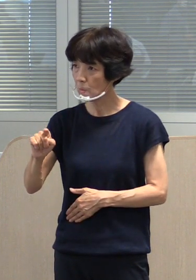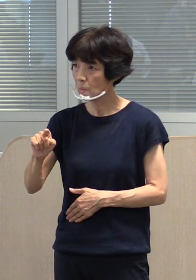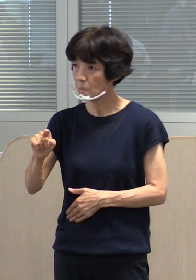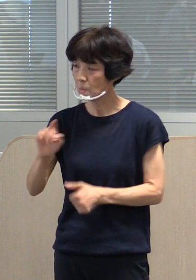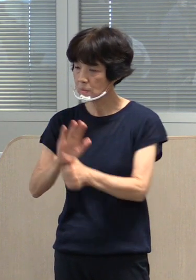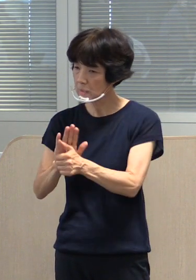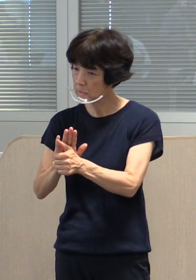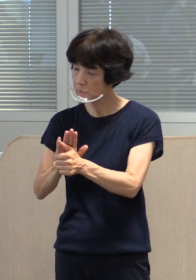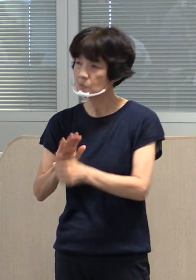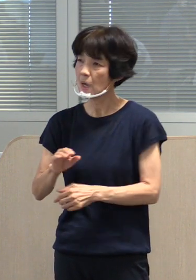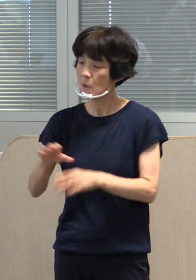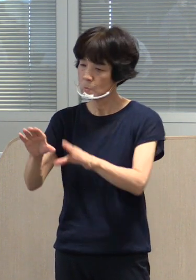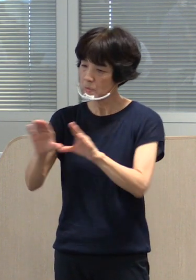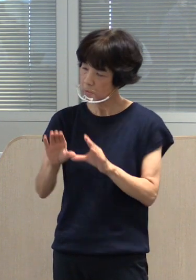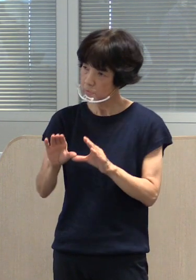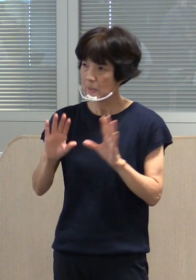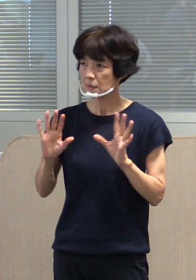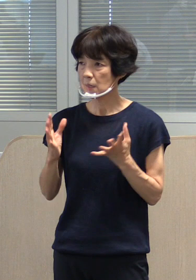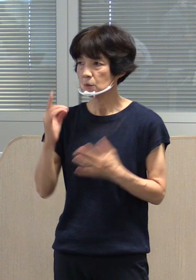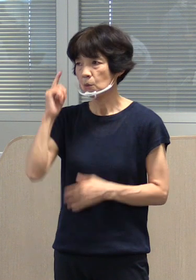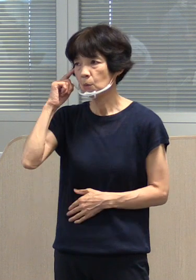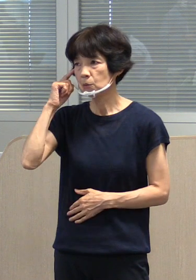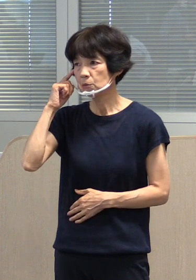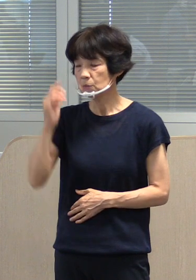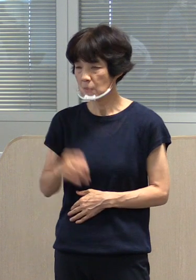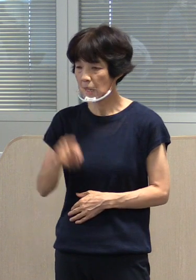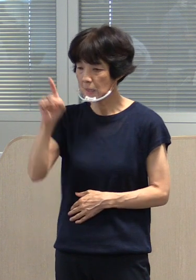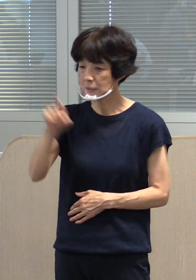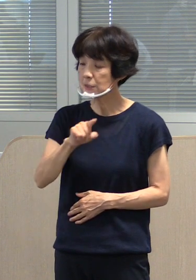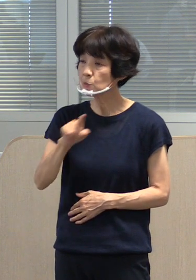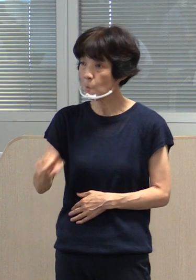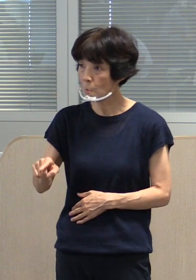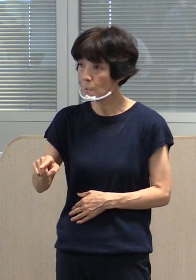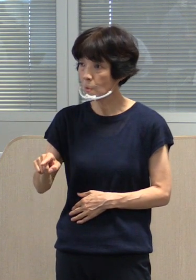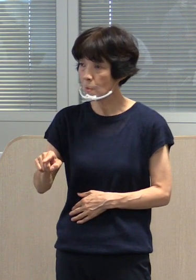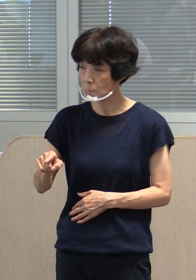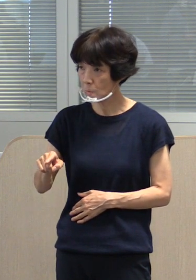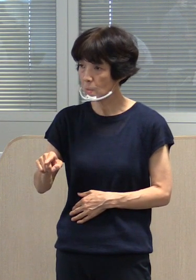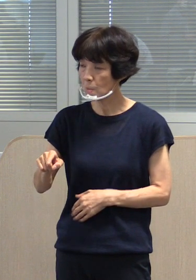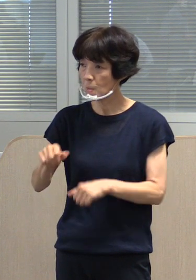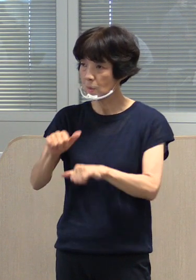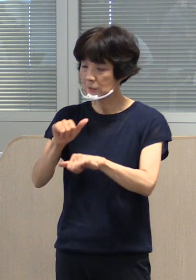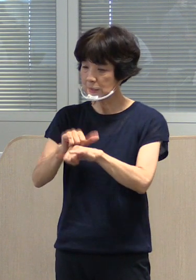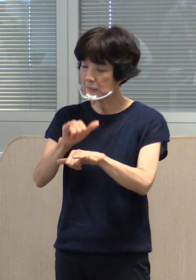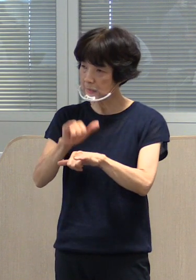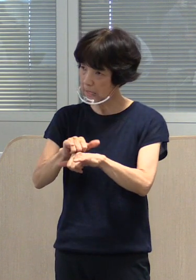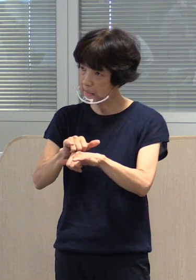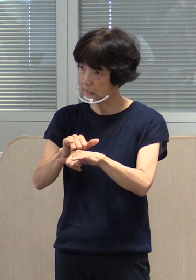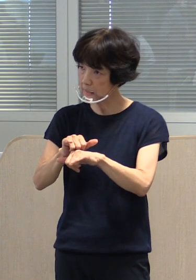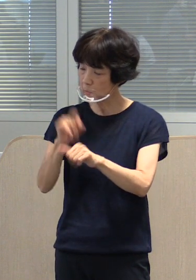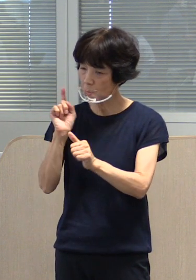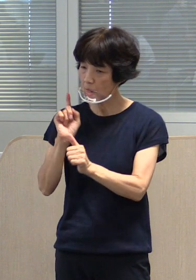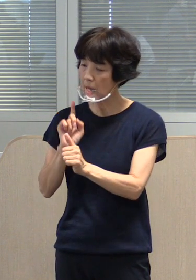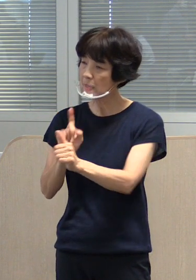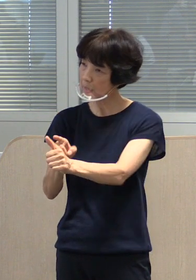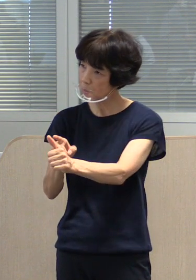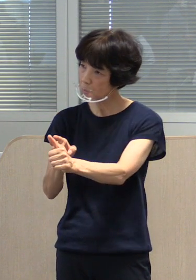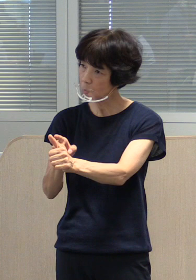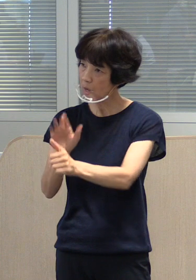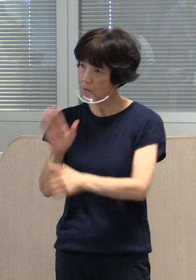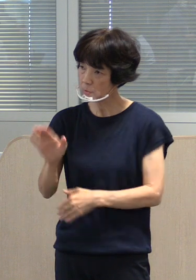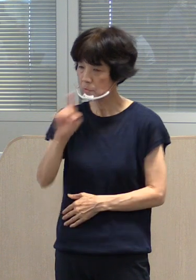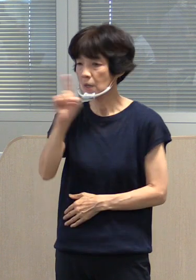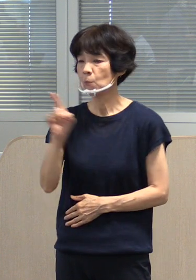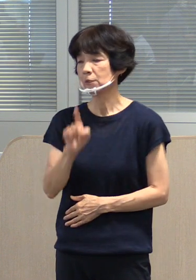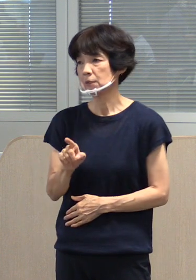な。まあ、人員のね、まあ、確保、まあ、派遣というのはね、あり得るかもしれないけど